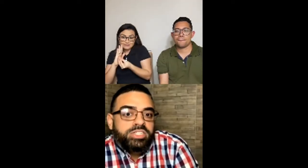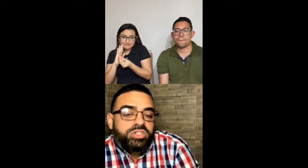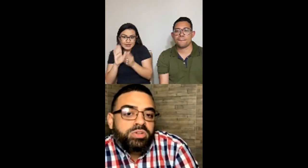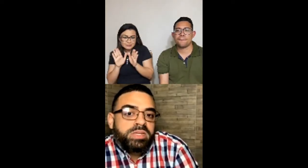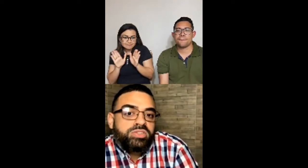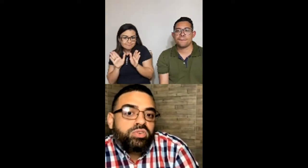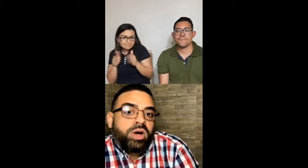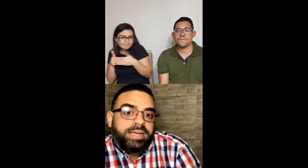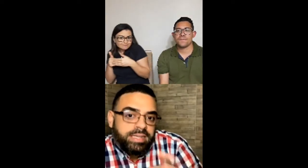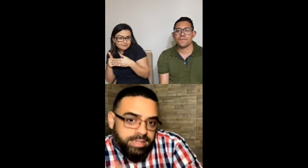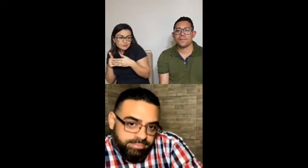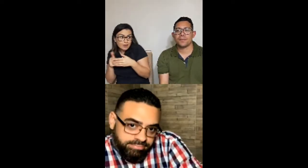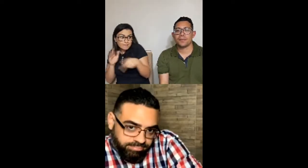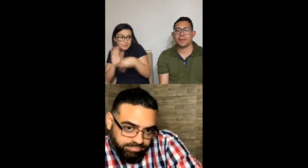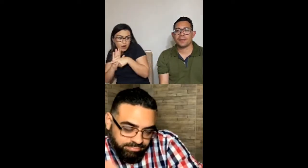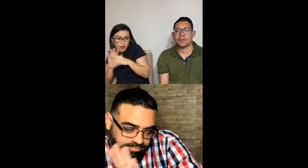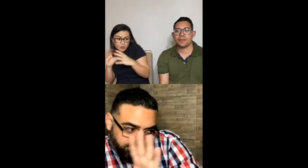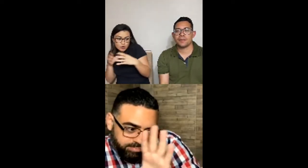não sabia.